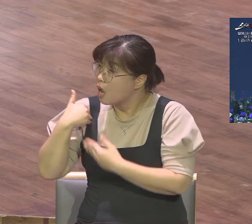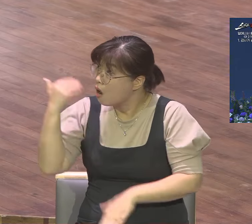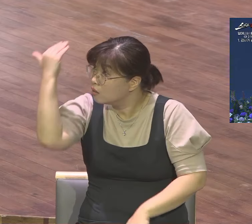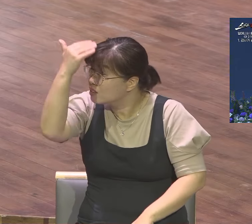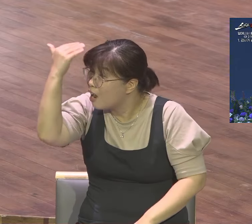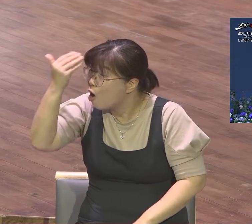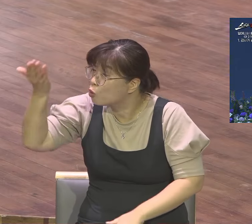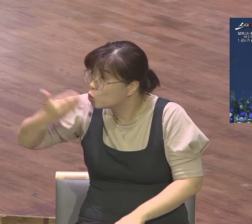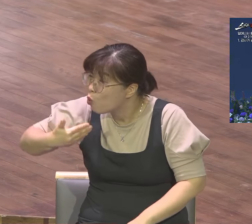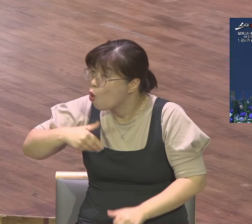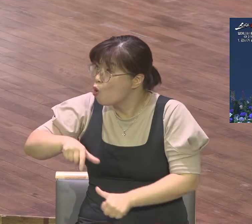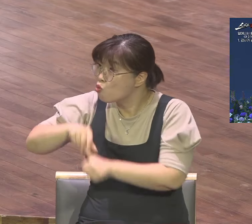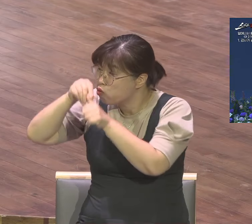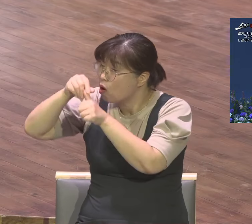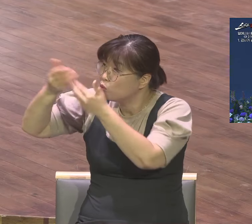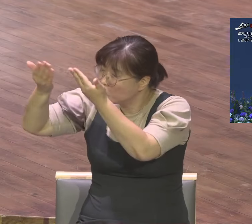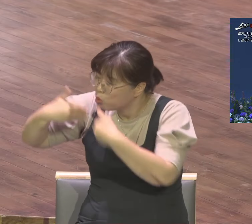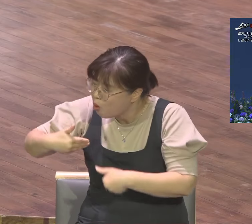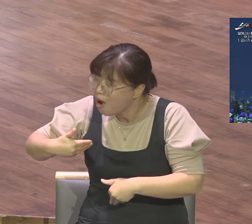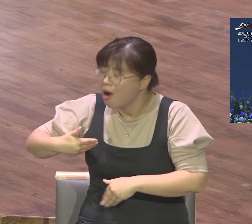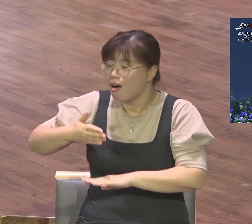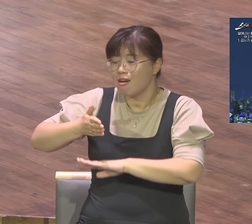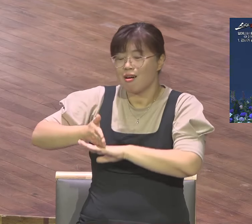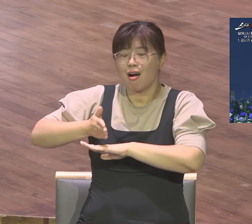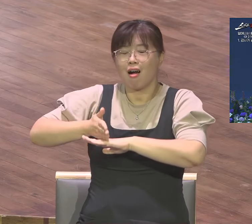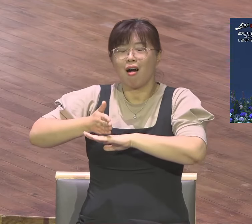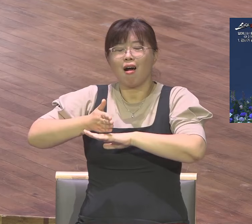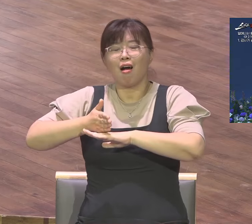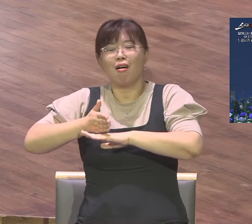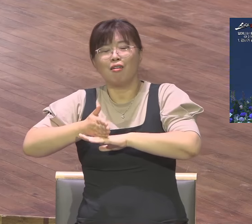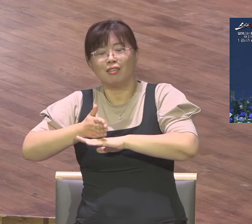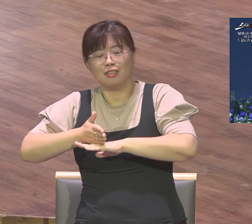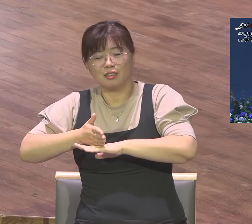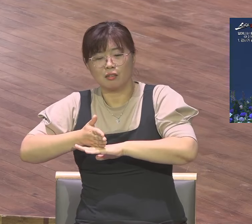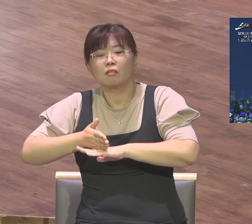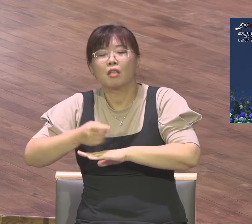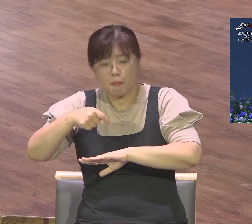이렇게 사랑을 느끼고 살면요. 이 삶이 말이요.